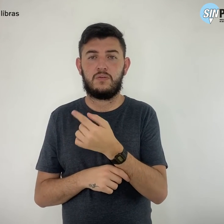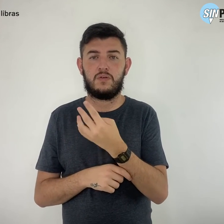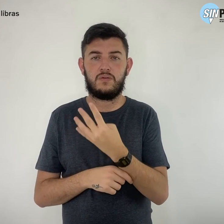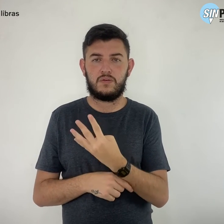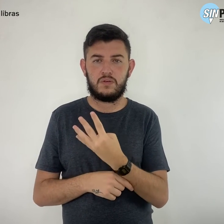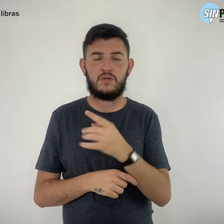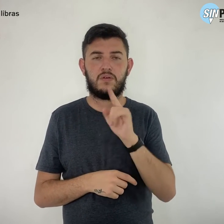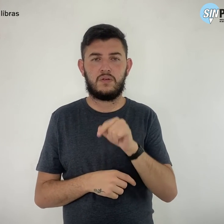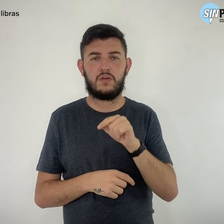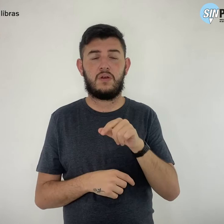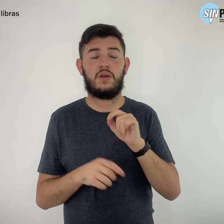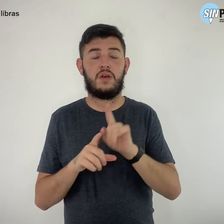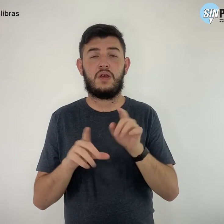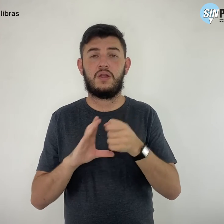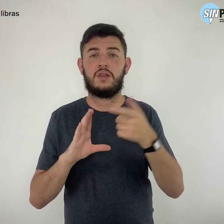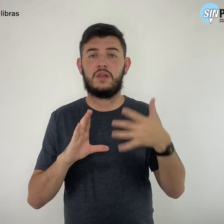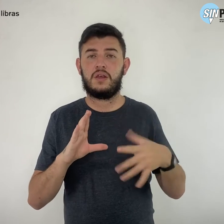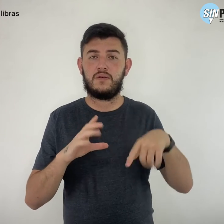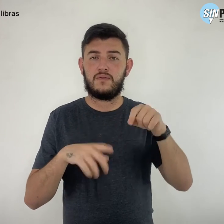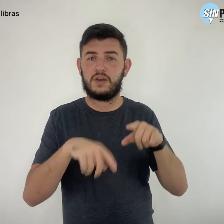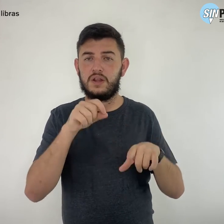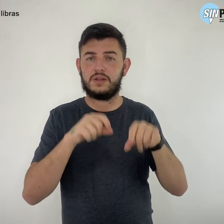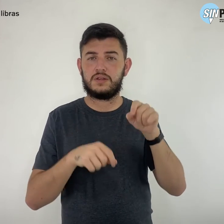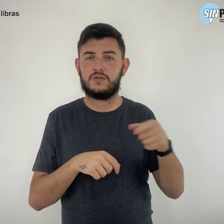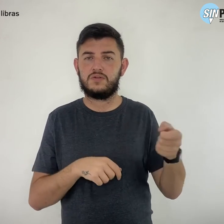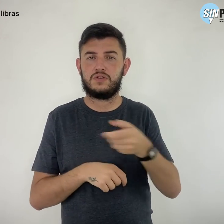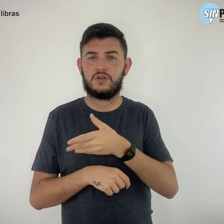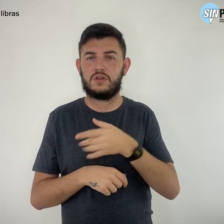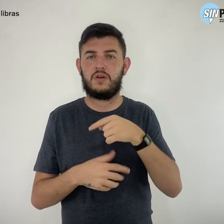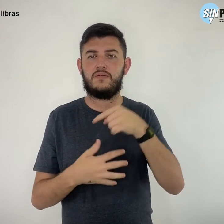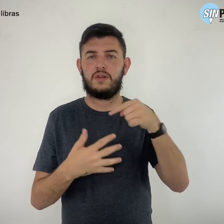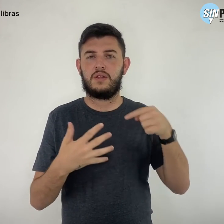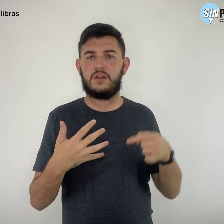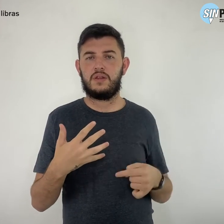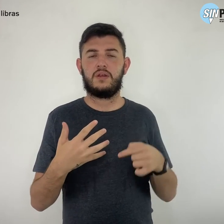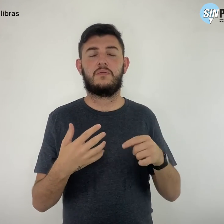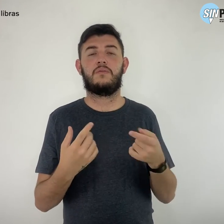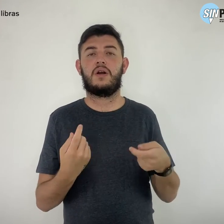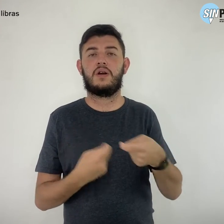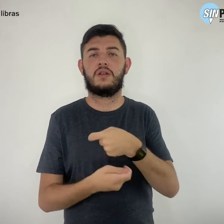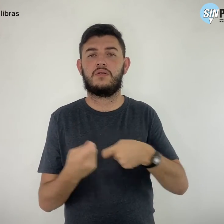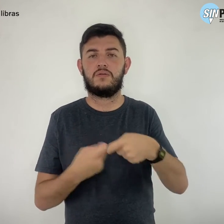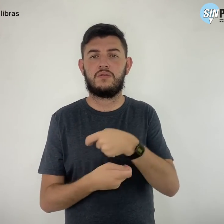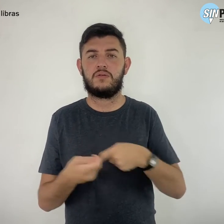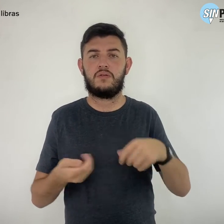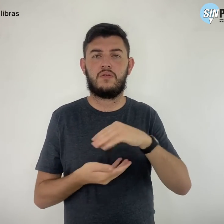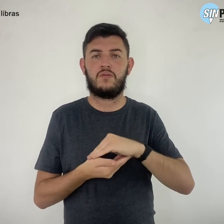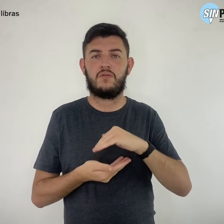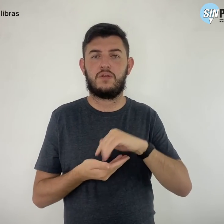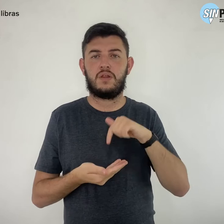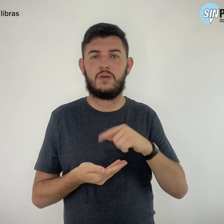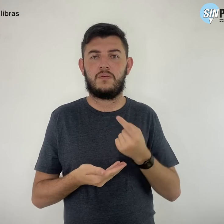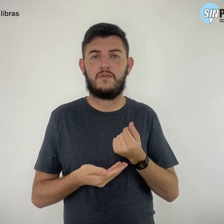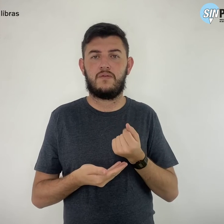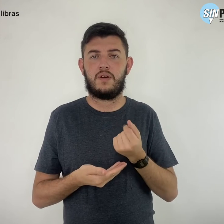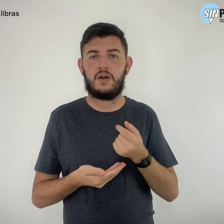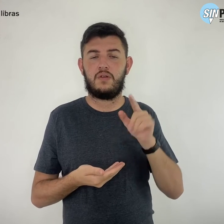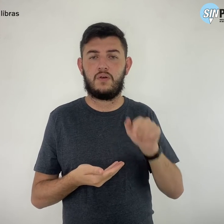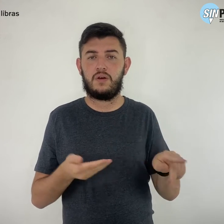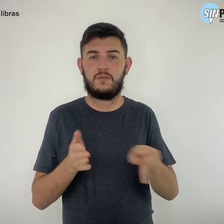novos índices para rateio dos recursos do Fundeb, quanto ao valor anual por aluno entre